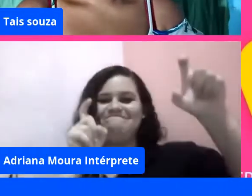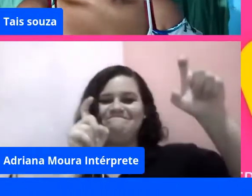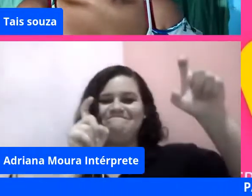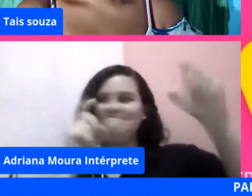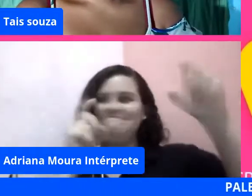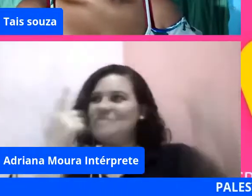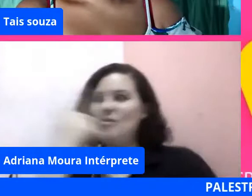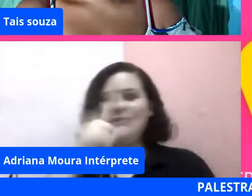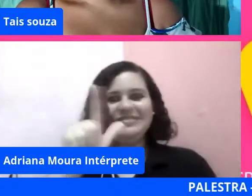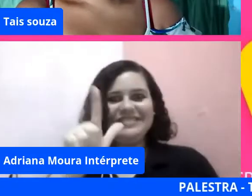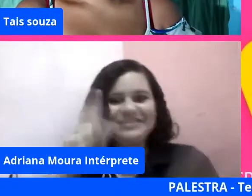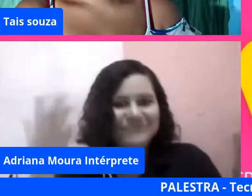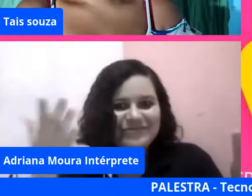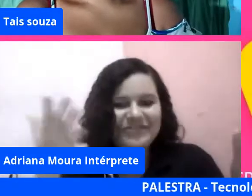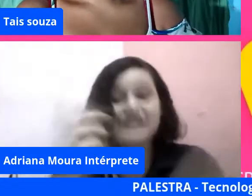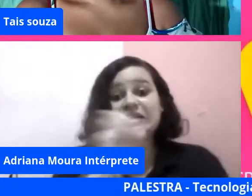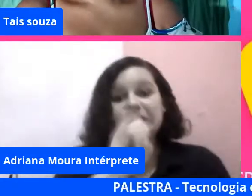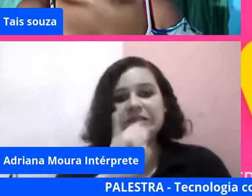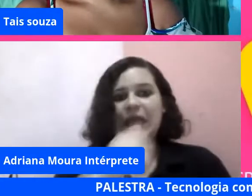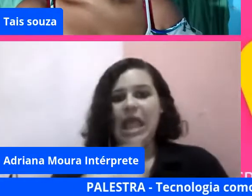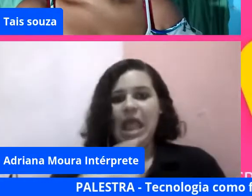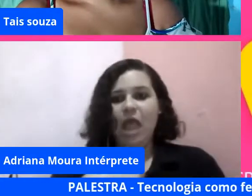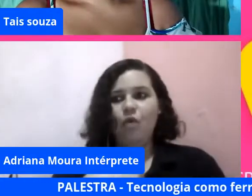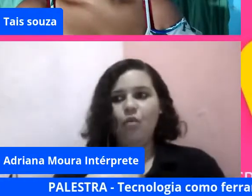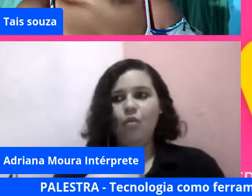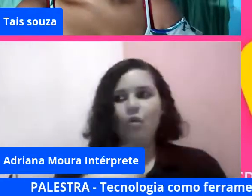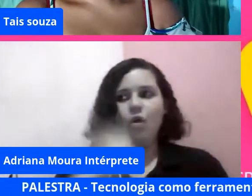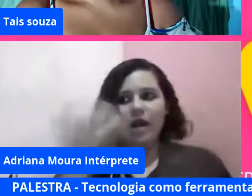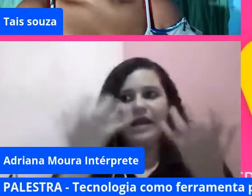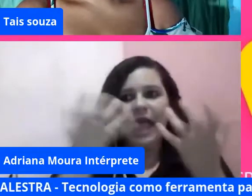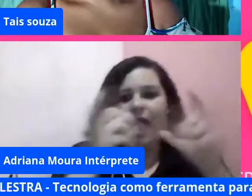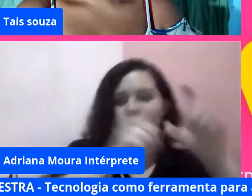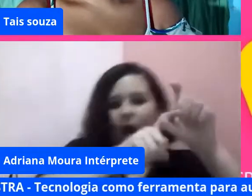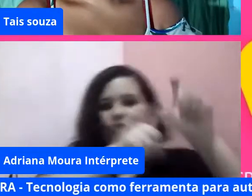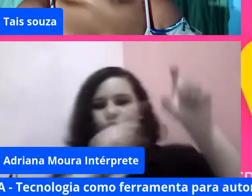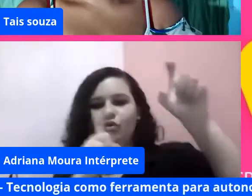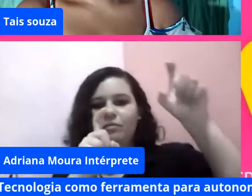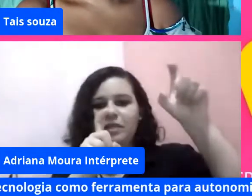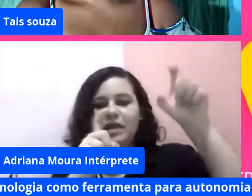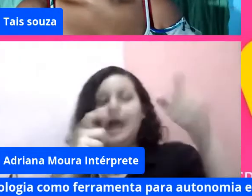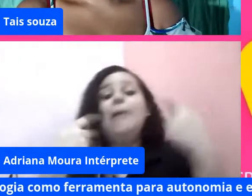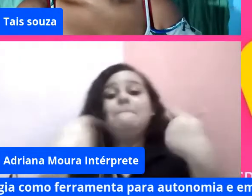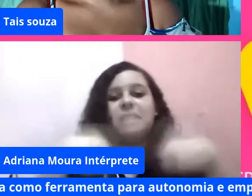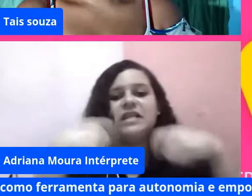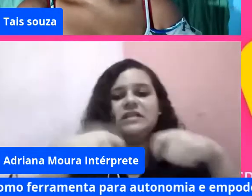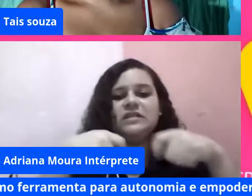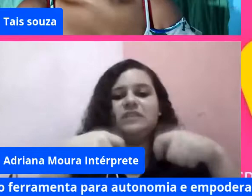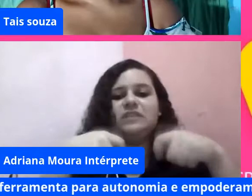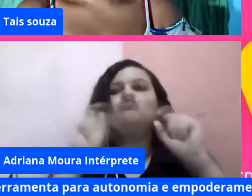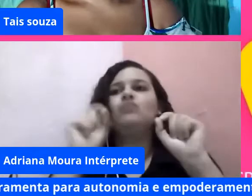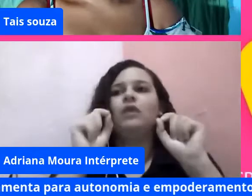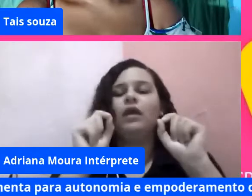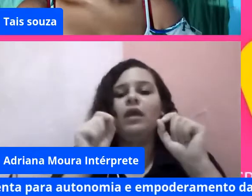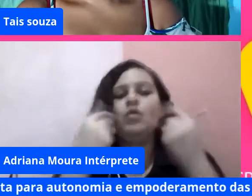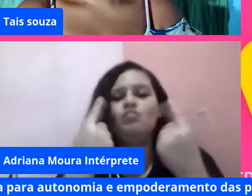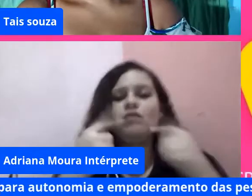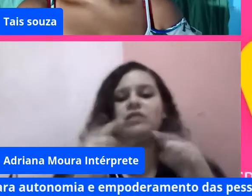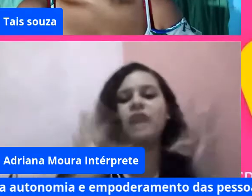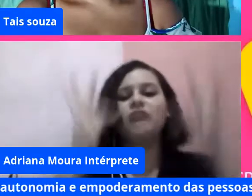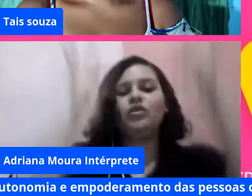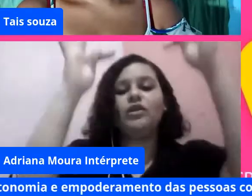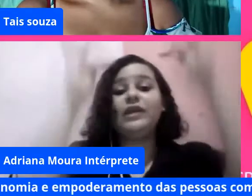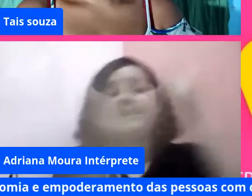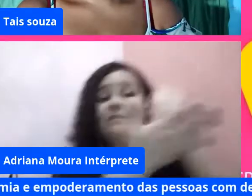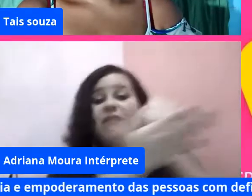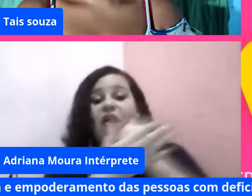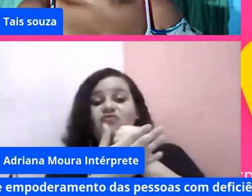comigo alguma coisa que me permita não depender de uma outra terceira pessoa. É claro que depender